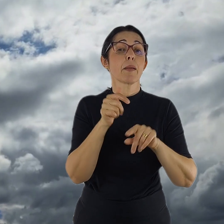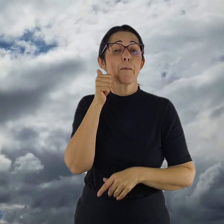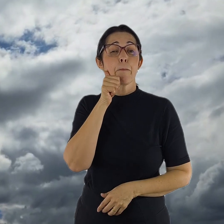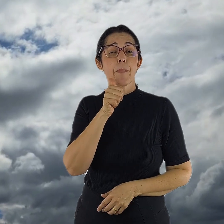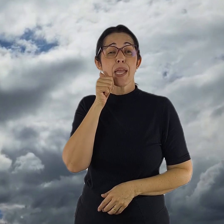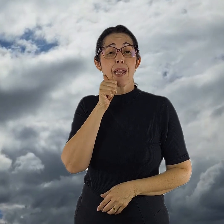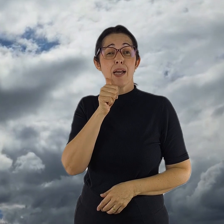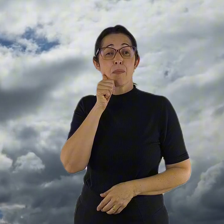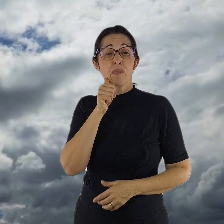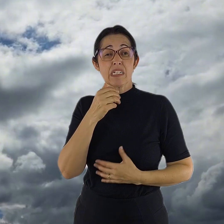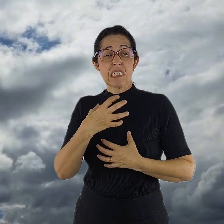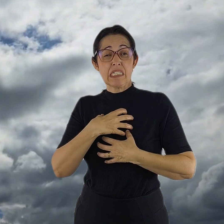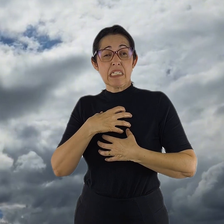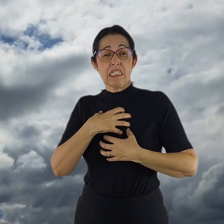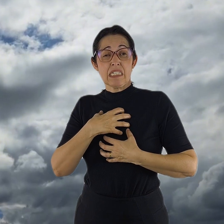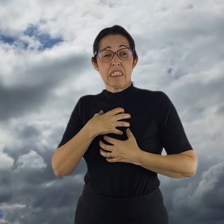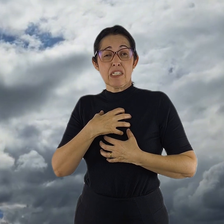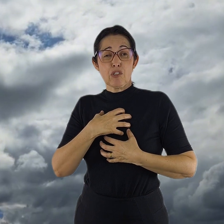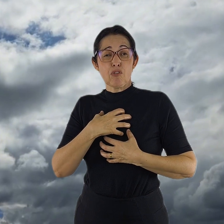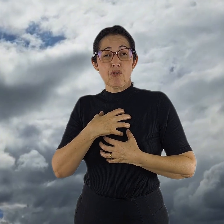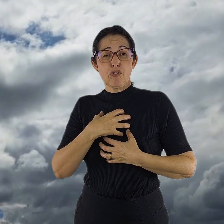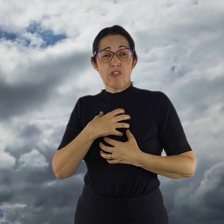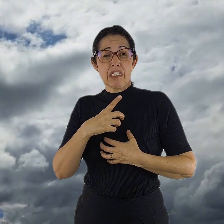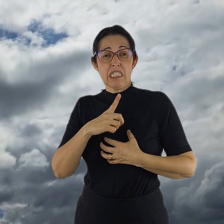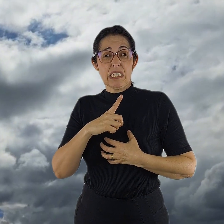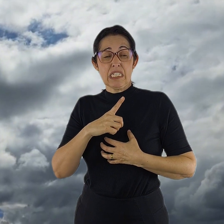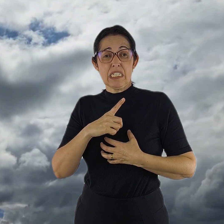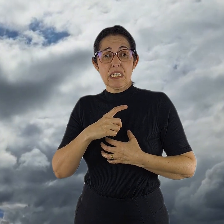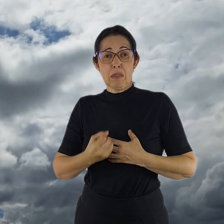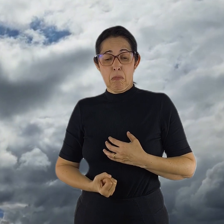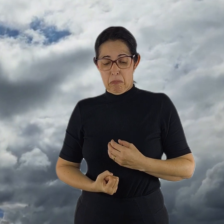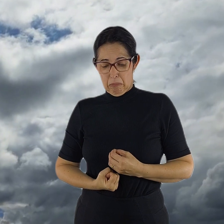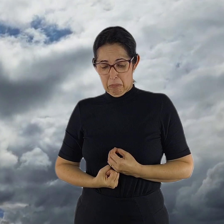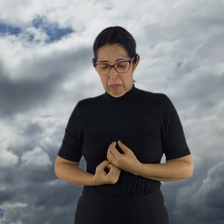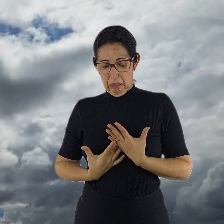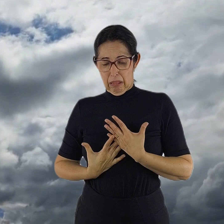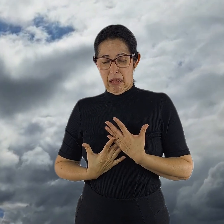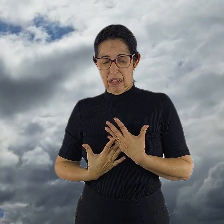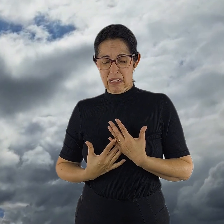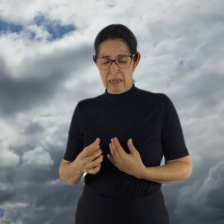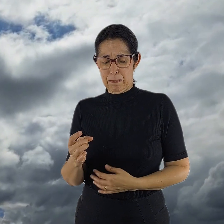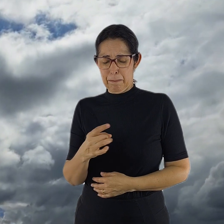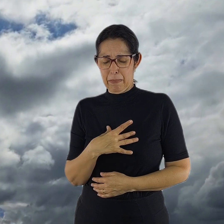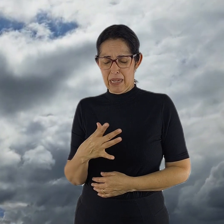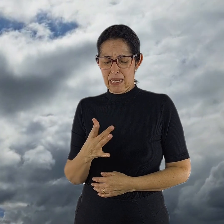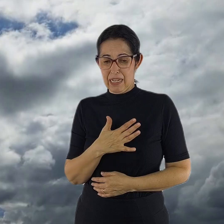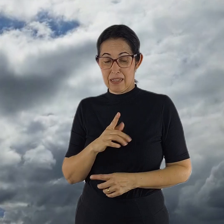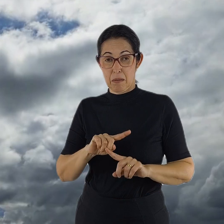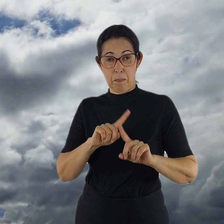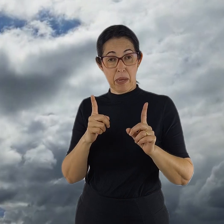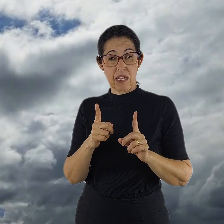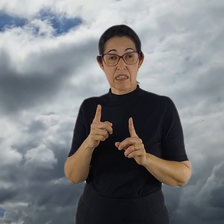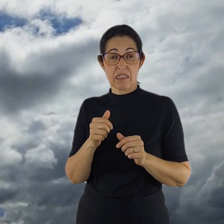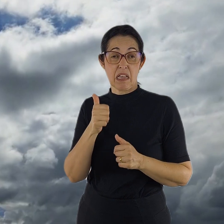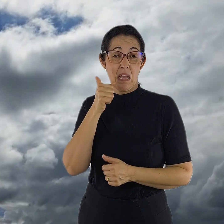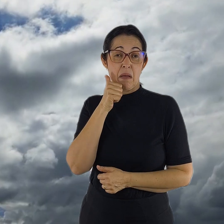que tinha um sentimento de medo, de insegurança, e ela não cuidou disso. Ela não cuidou.